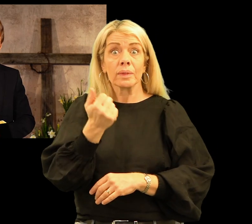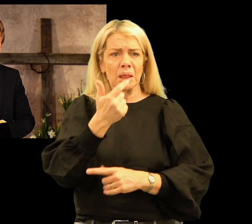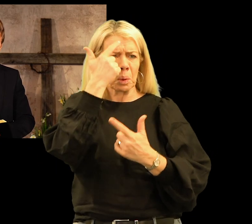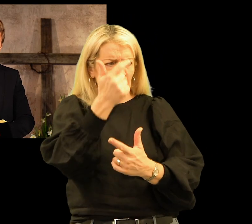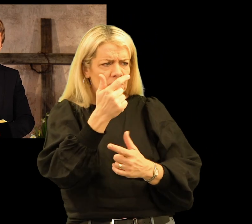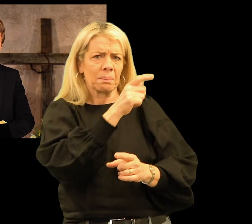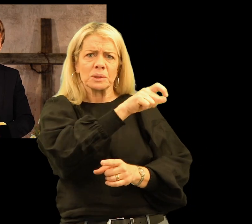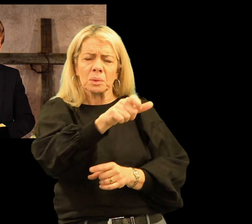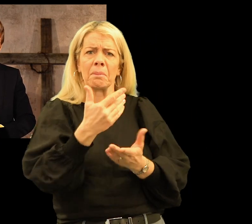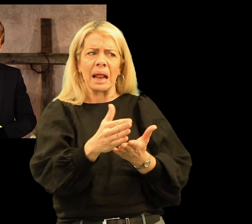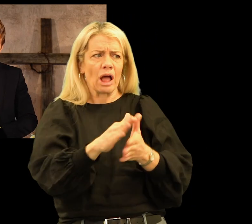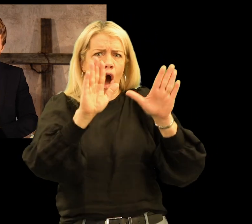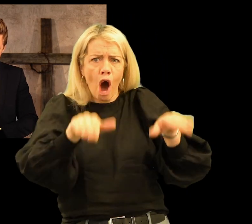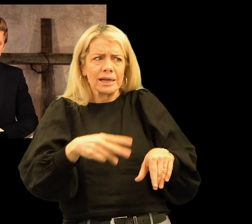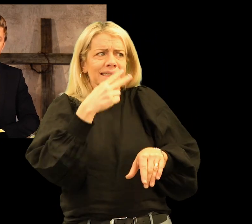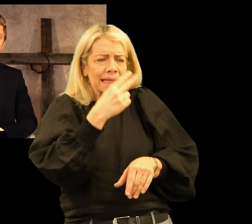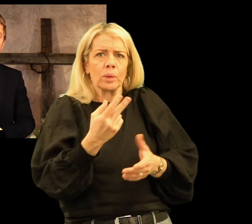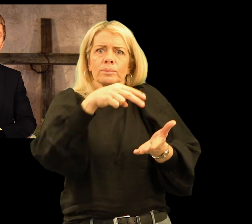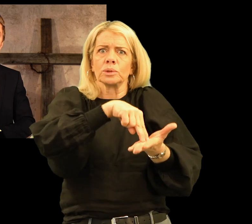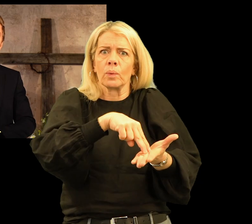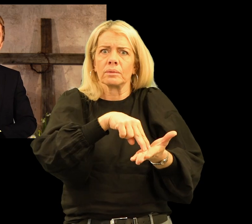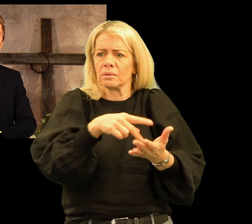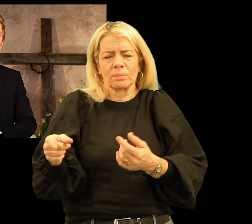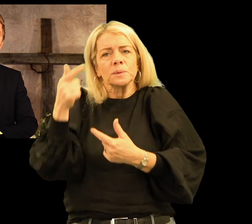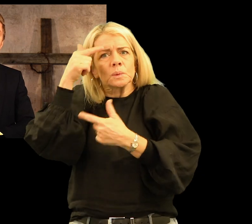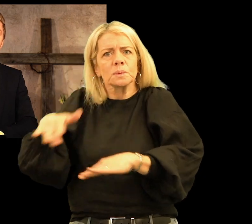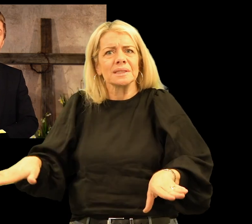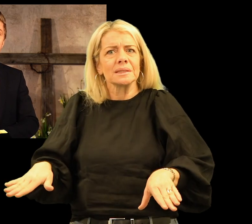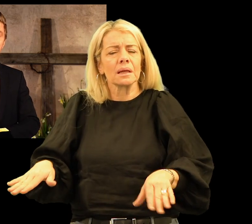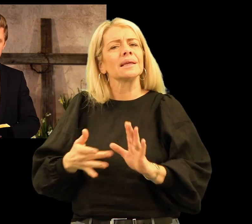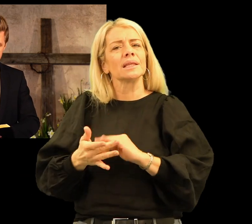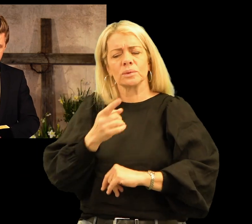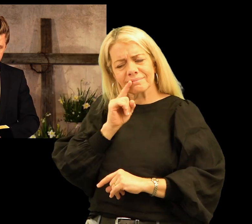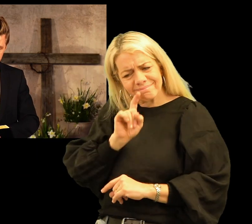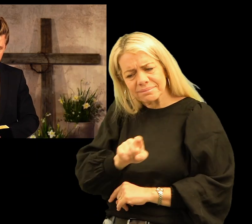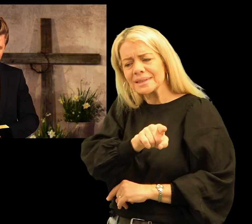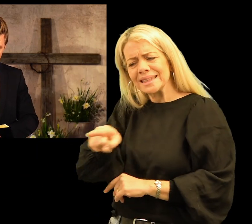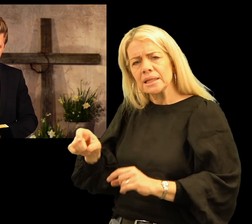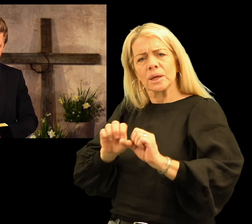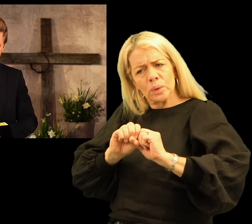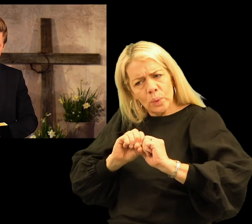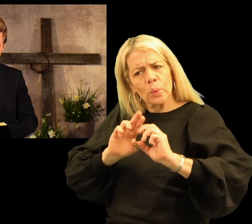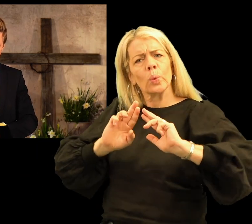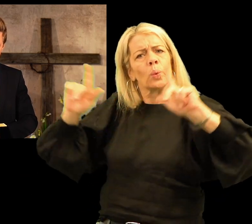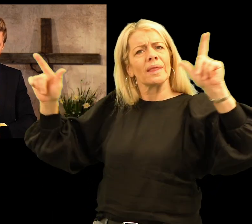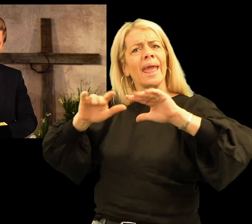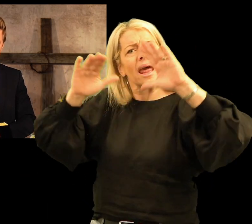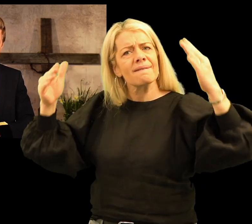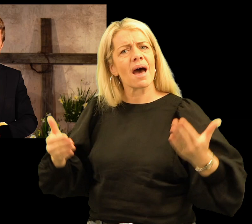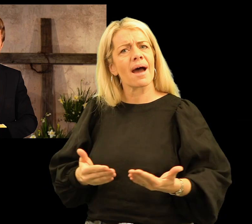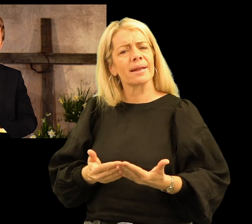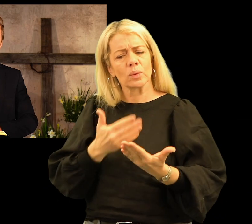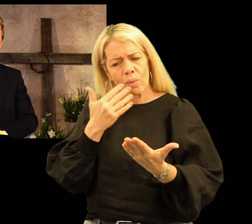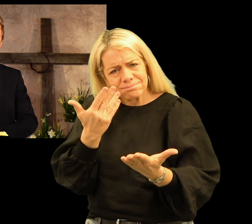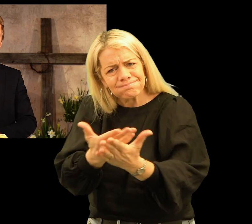sett honom uppstånden. Han sa till dem, gå ut över hela världen och förkunna evangeliet